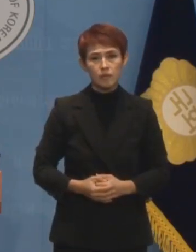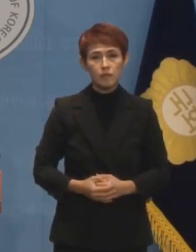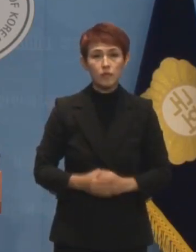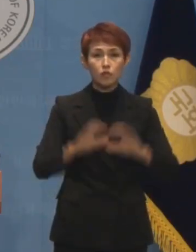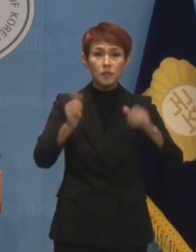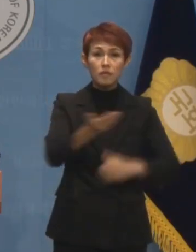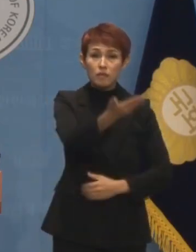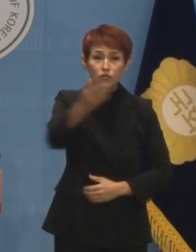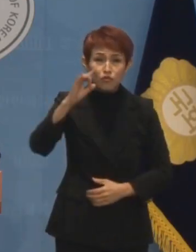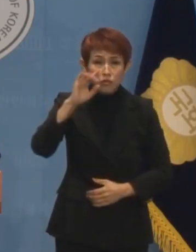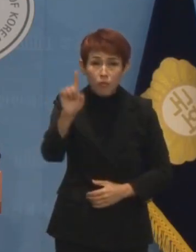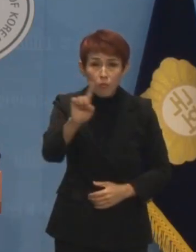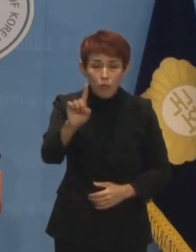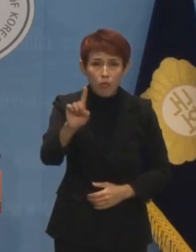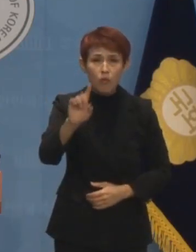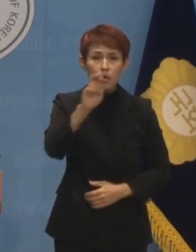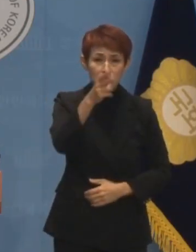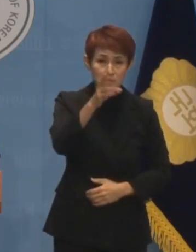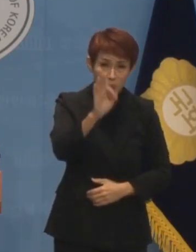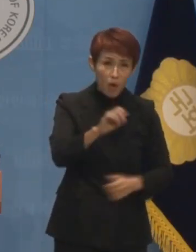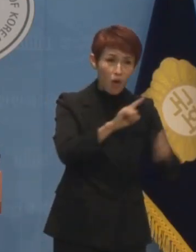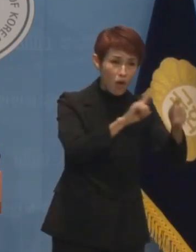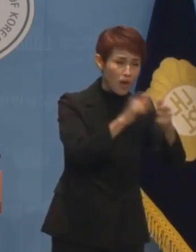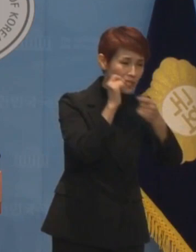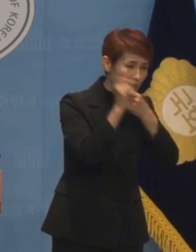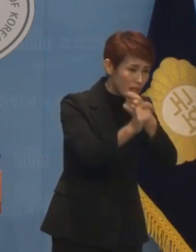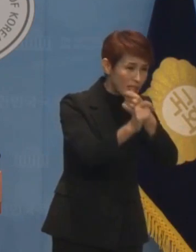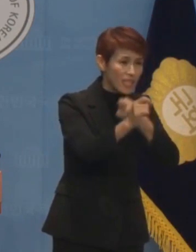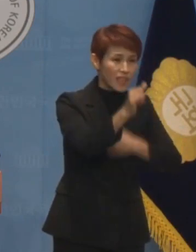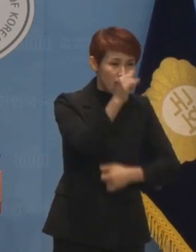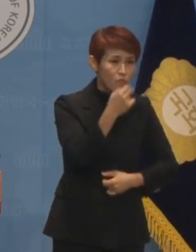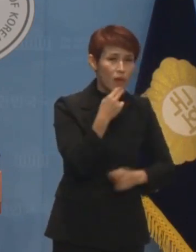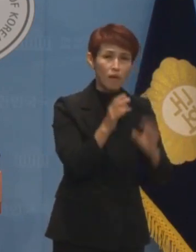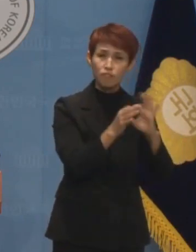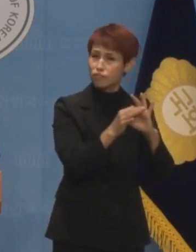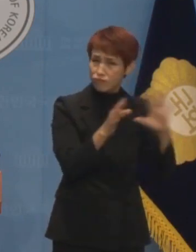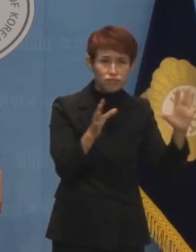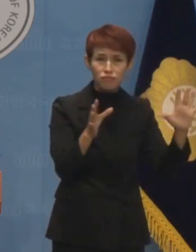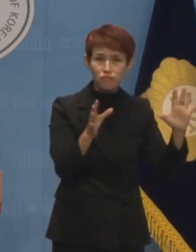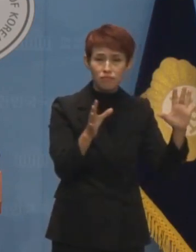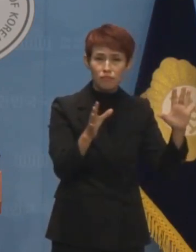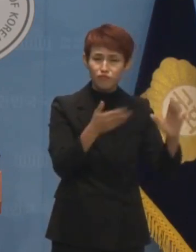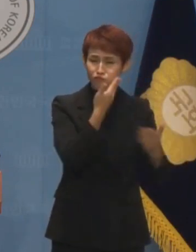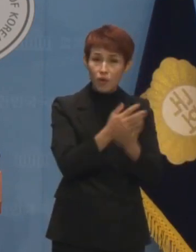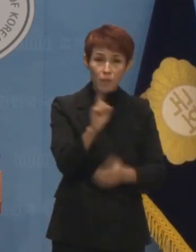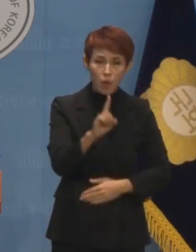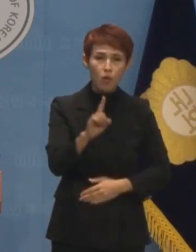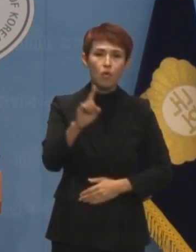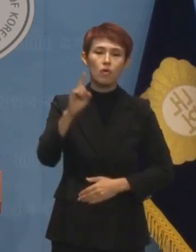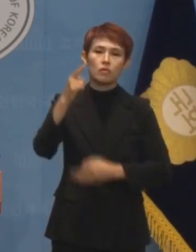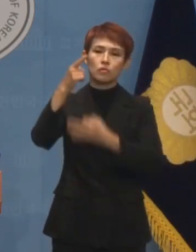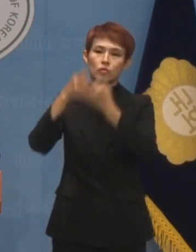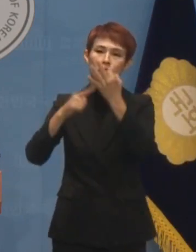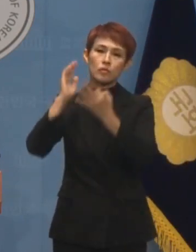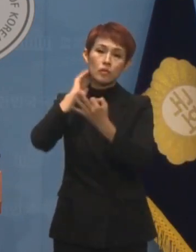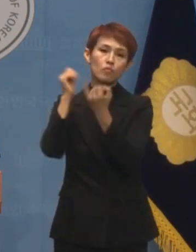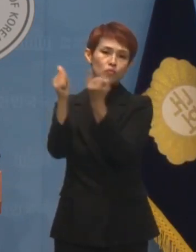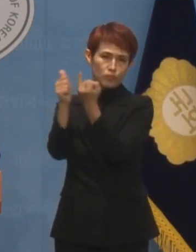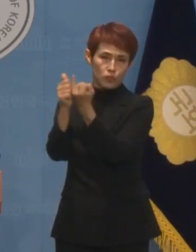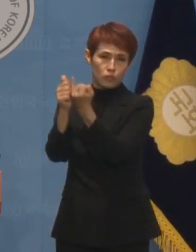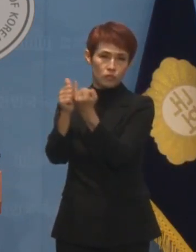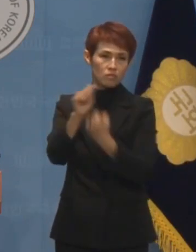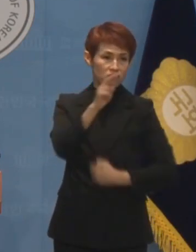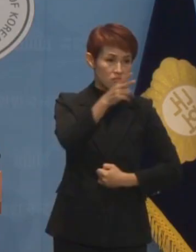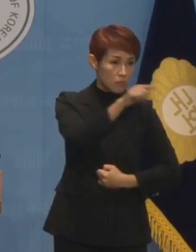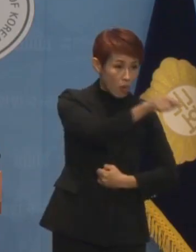국민께서 궁금한 건 명태균 씨가 협잡군인지 아닌지가 아닙니다. 윤석열 대통령 부부가 명